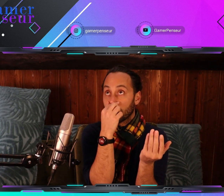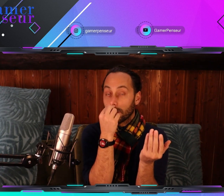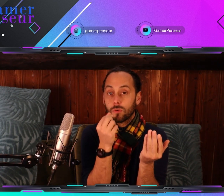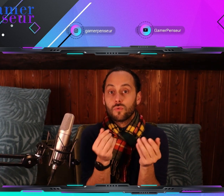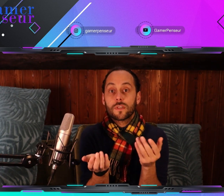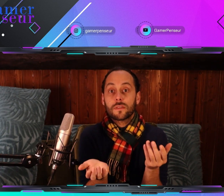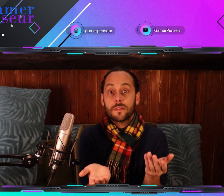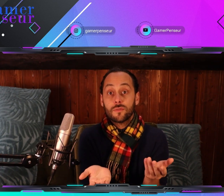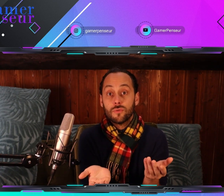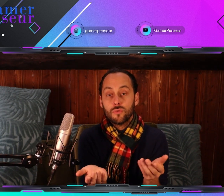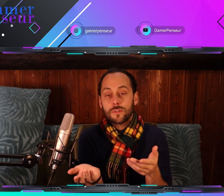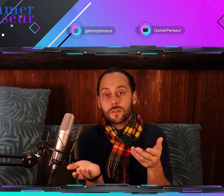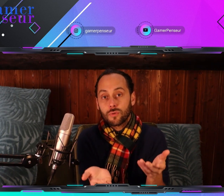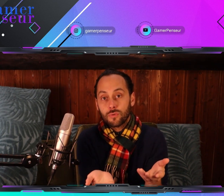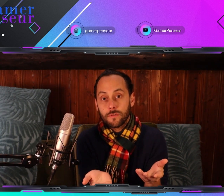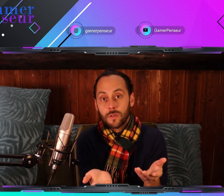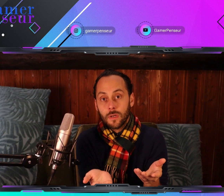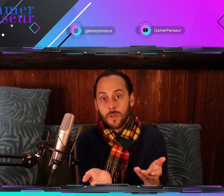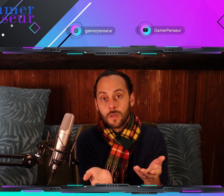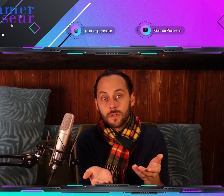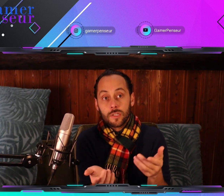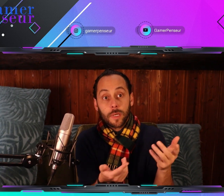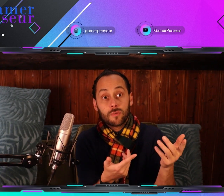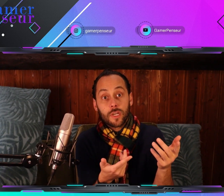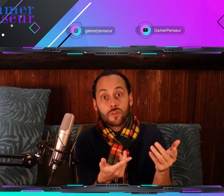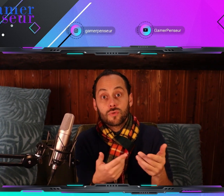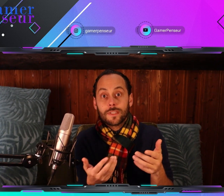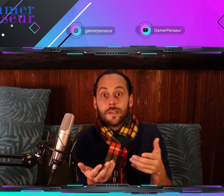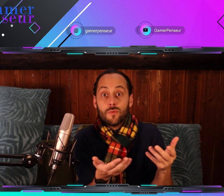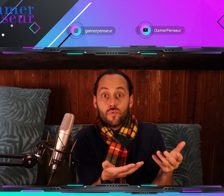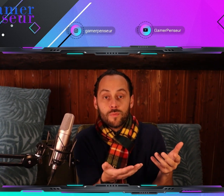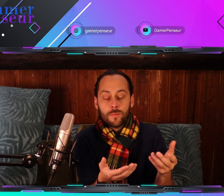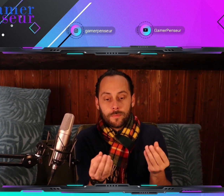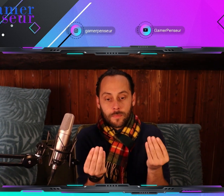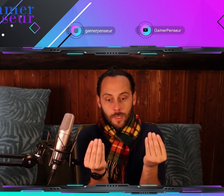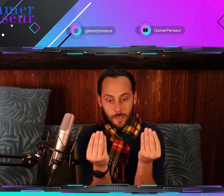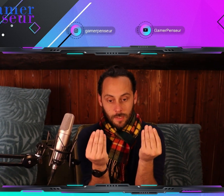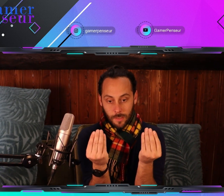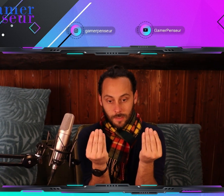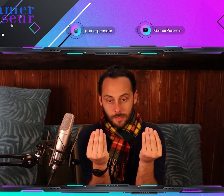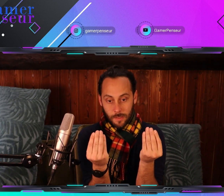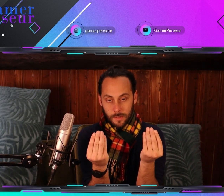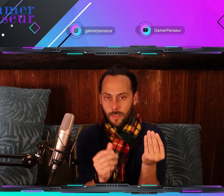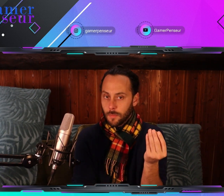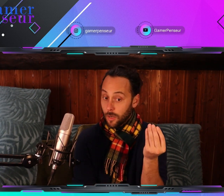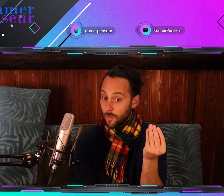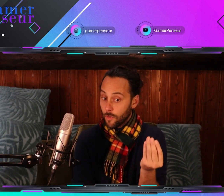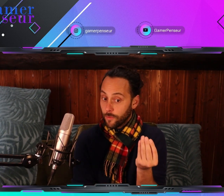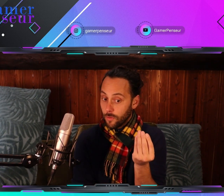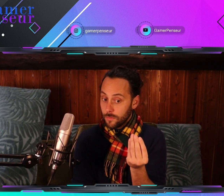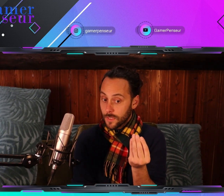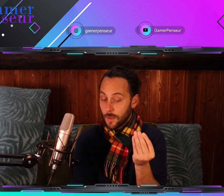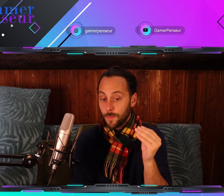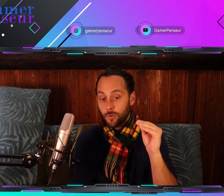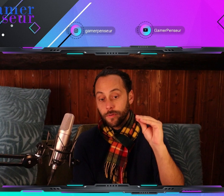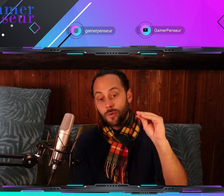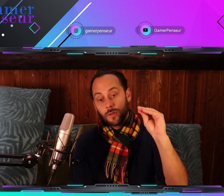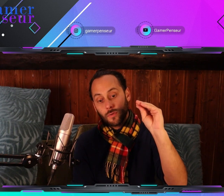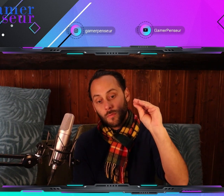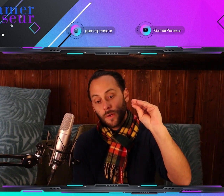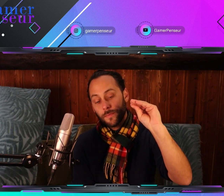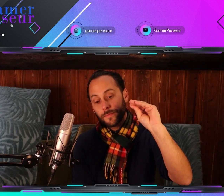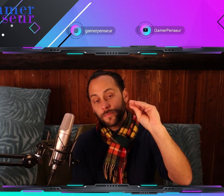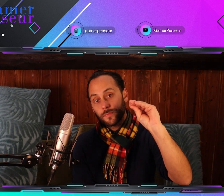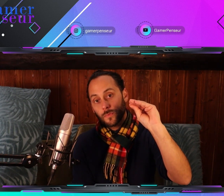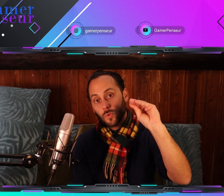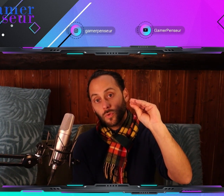sens où ça se situe, où ça se trouve. J'ai perdu quelque chose, il est où? C'est comme enfant, c'est la même configuration de